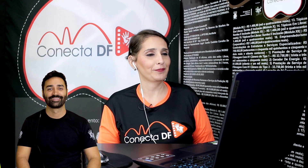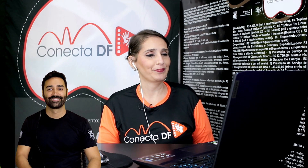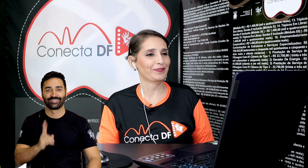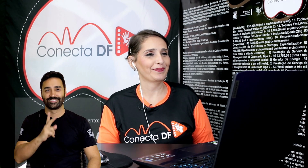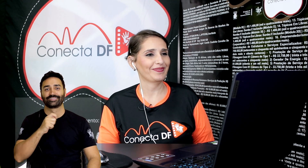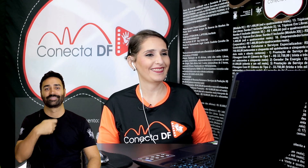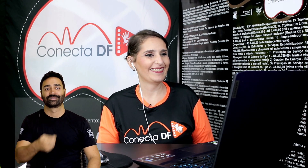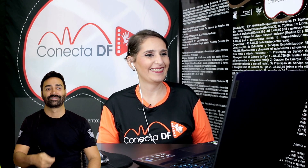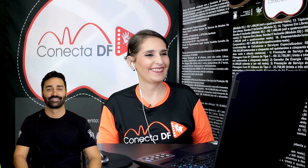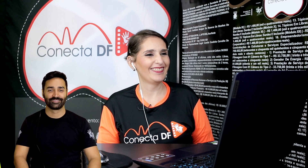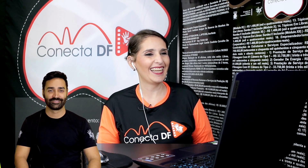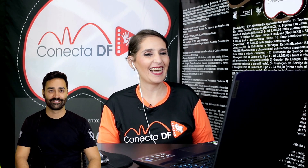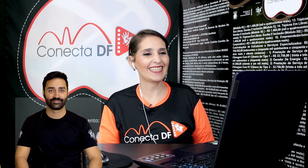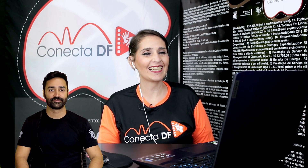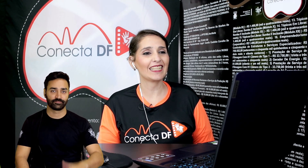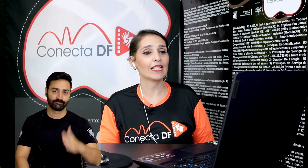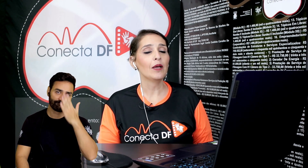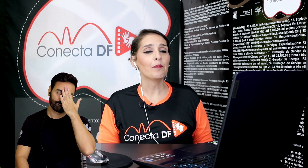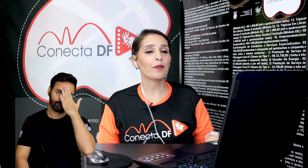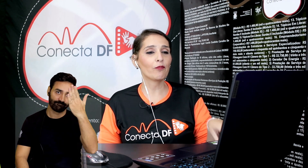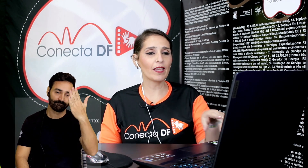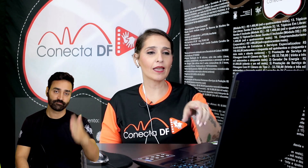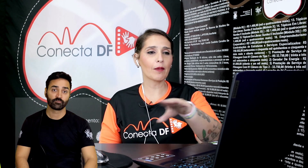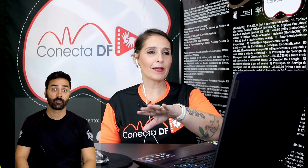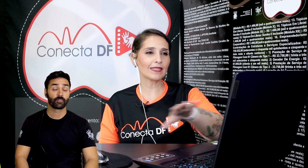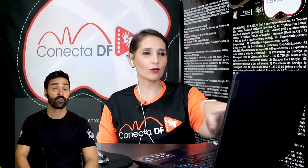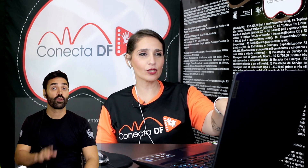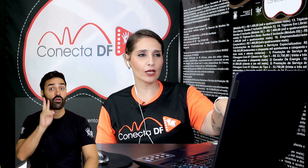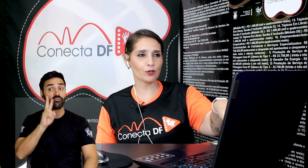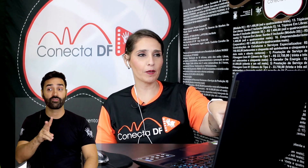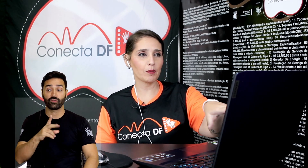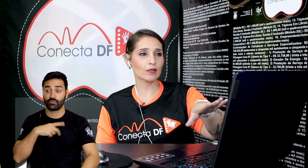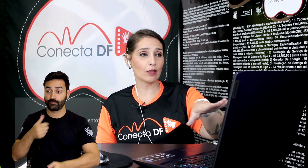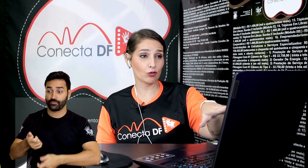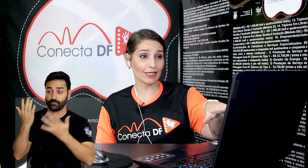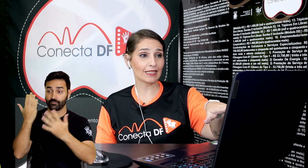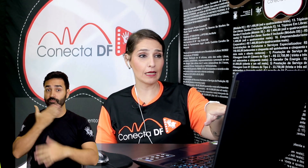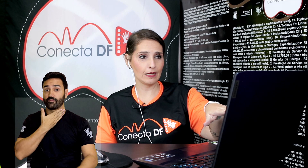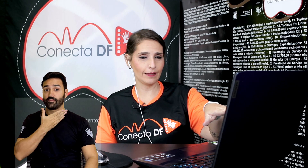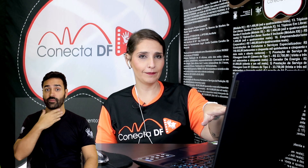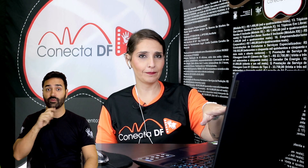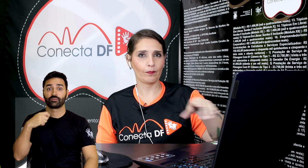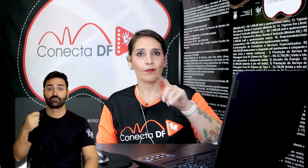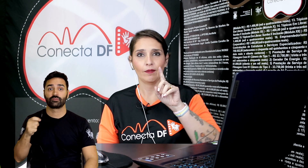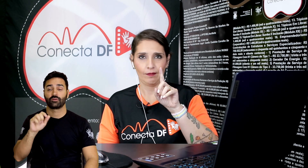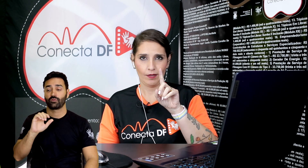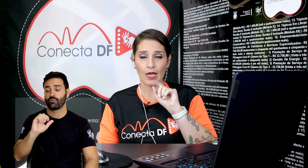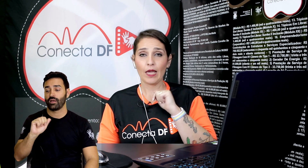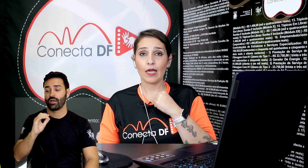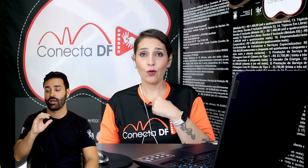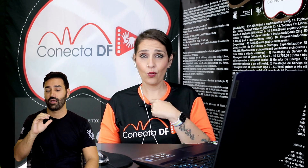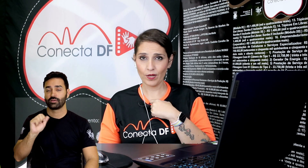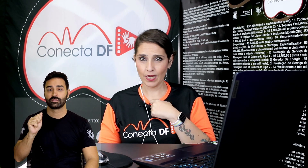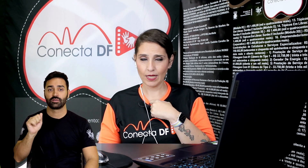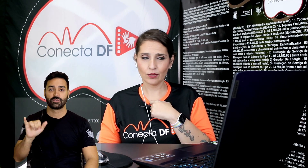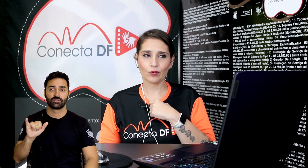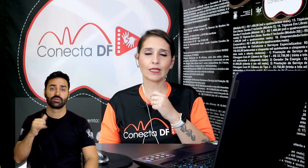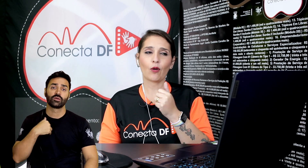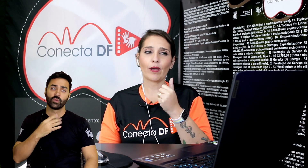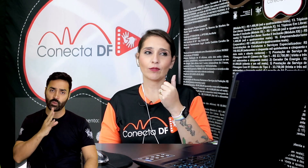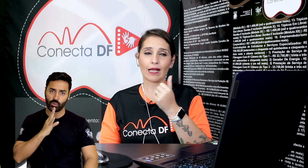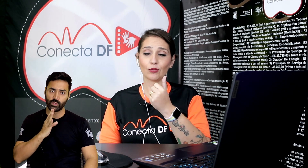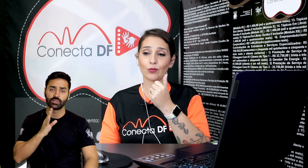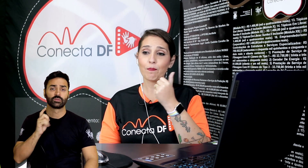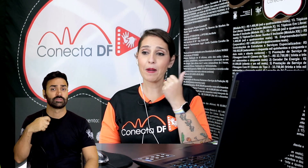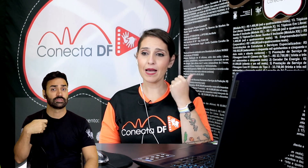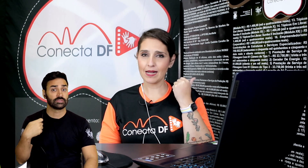sinal. Obrigada, querida. Eu vi aqui que apareceu no chat para mim o sinal de açaí. Eu conheço o sinal